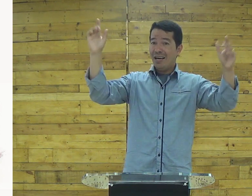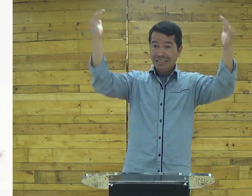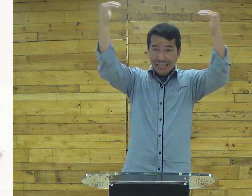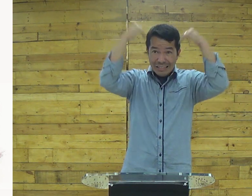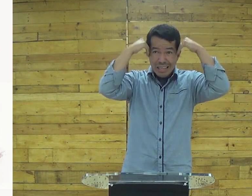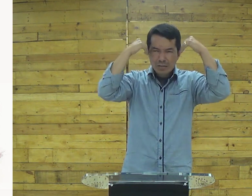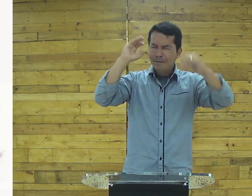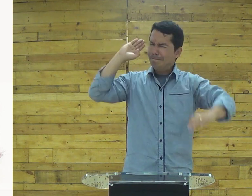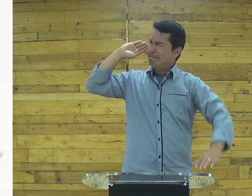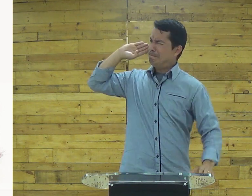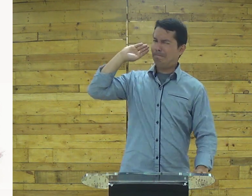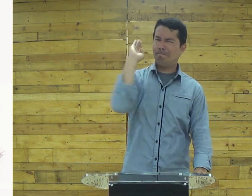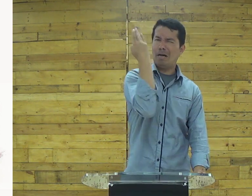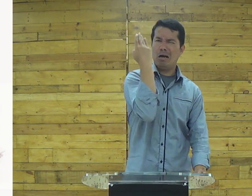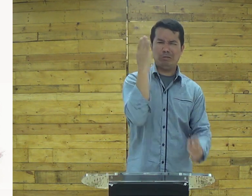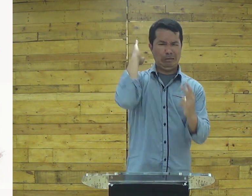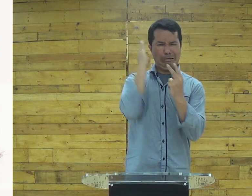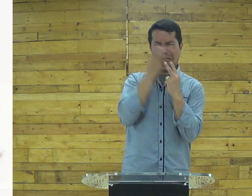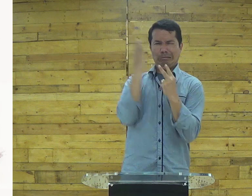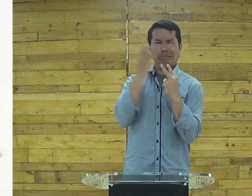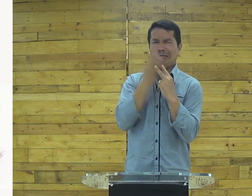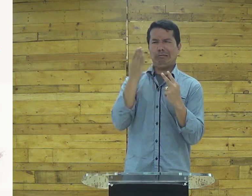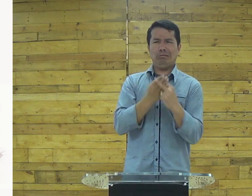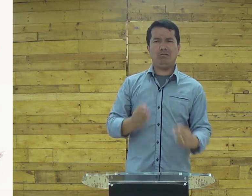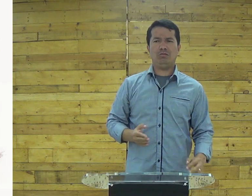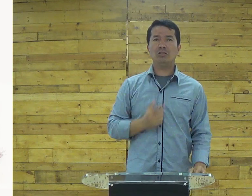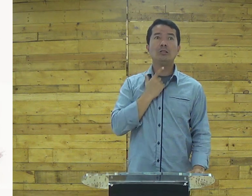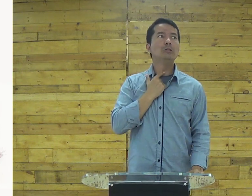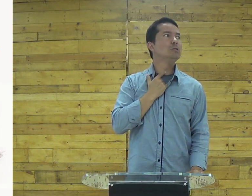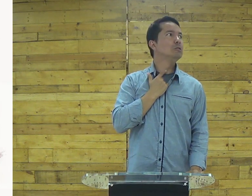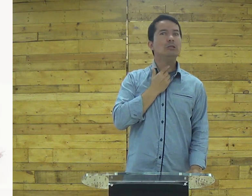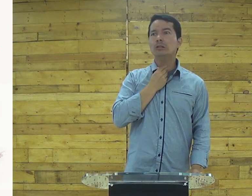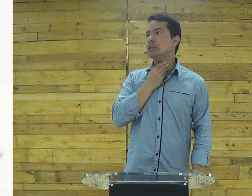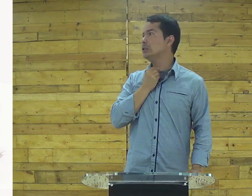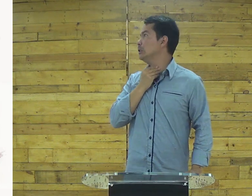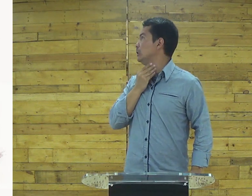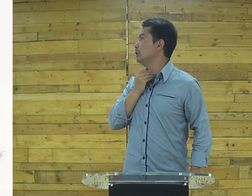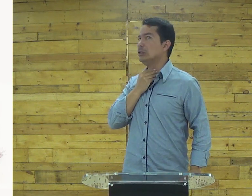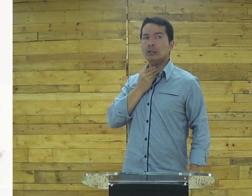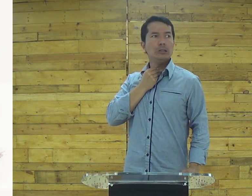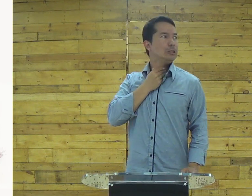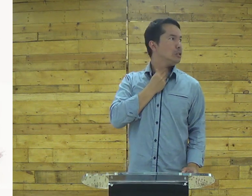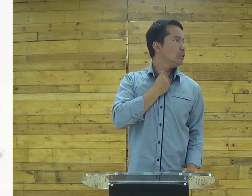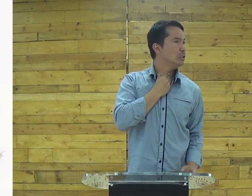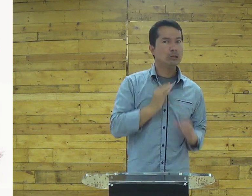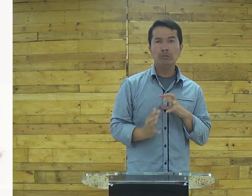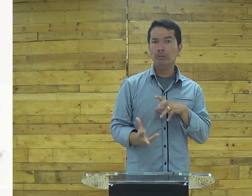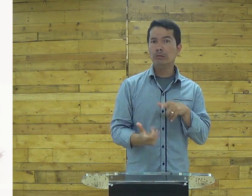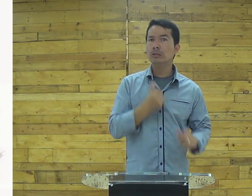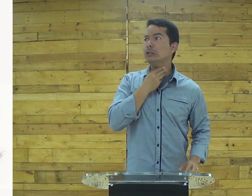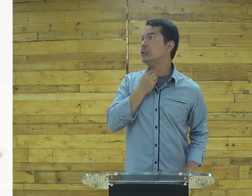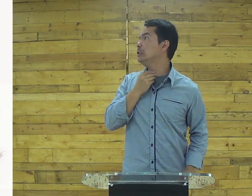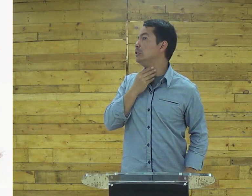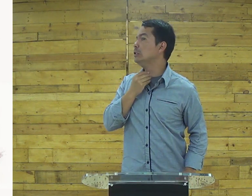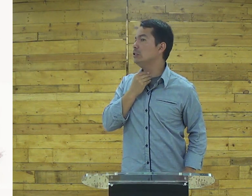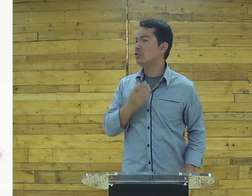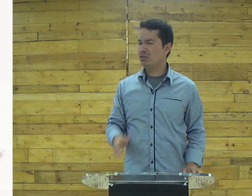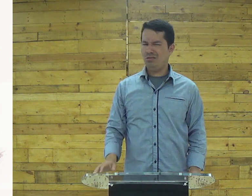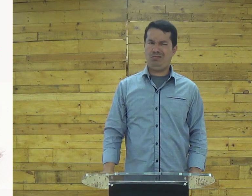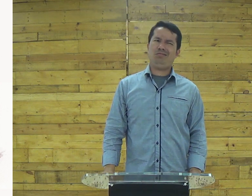sim. Mas dentro de você tem alguma coisa que não bate, parece duas pessoas. Sabe, as suas vontades, os seus desejos são